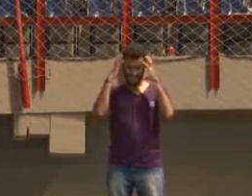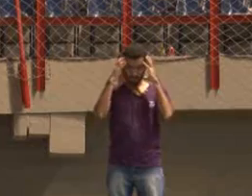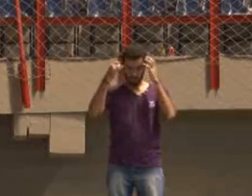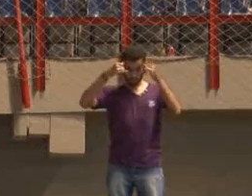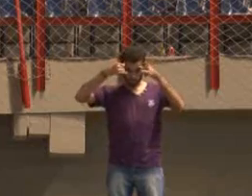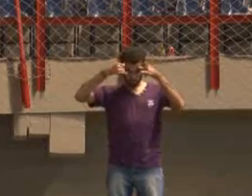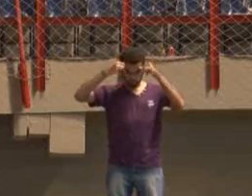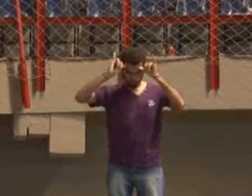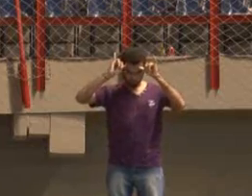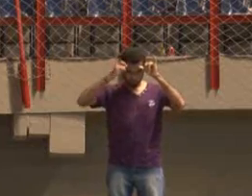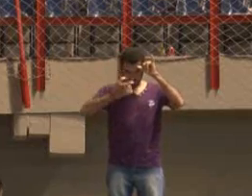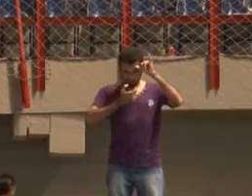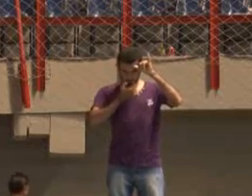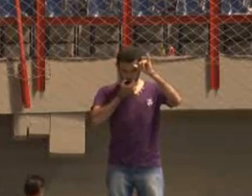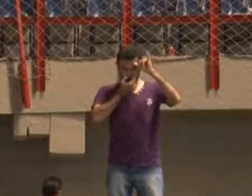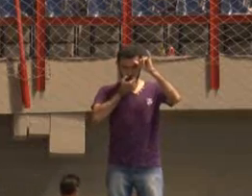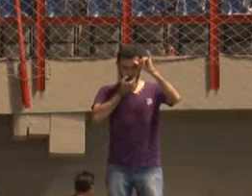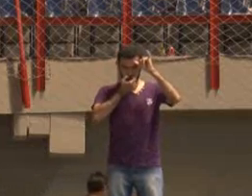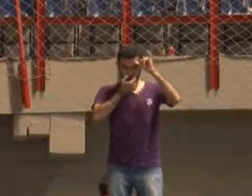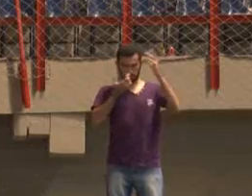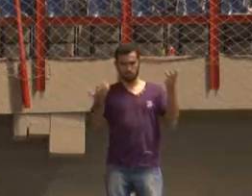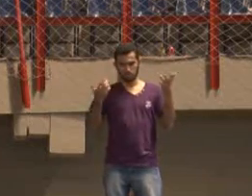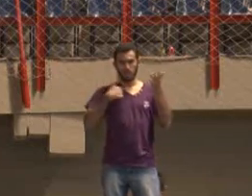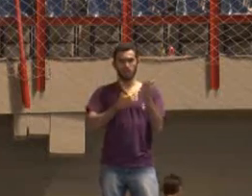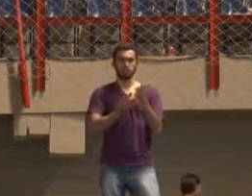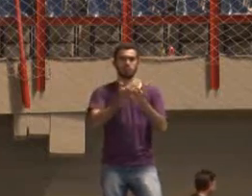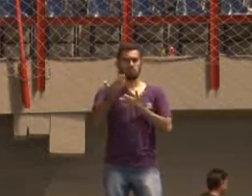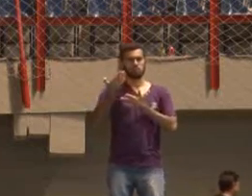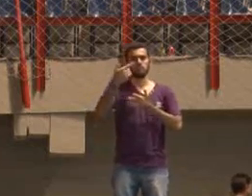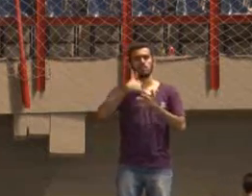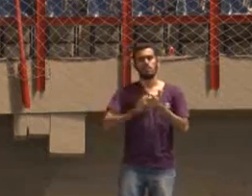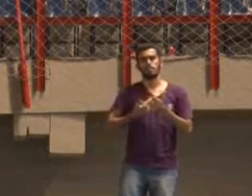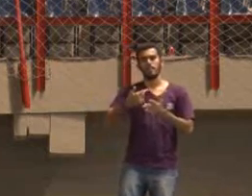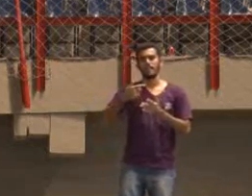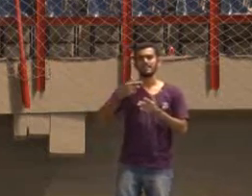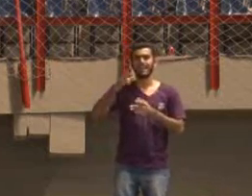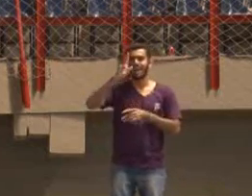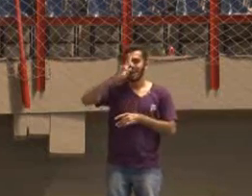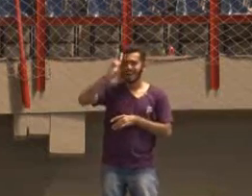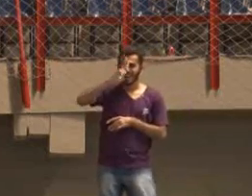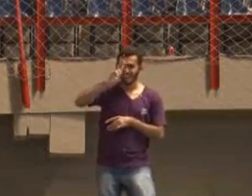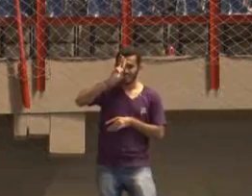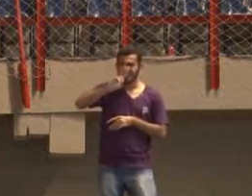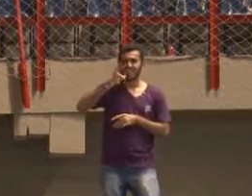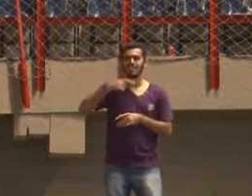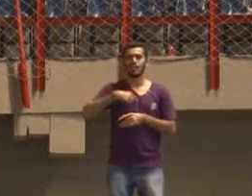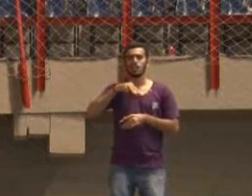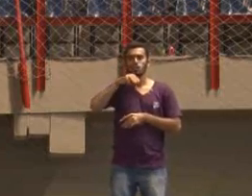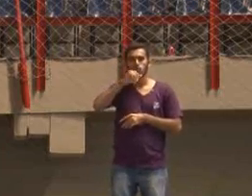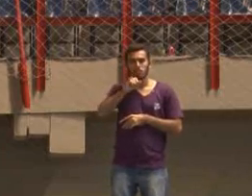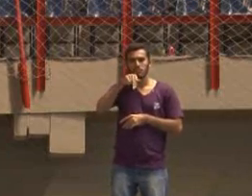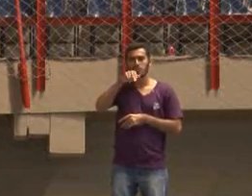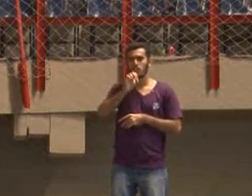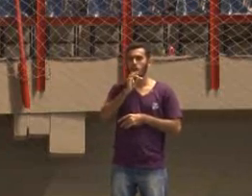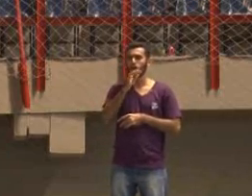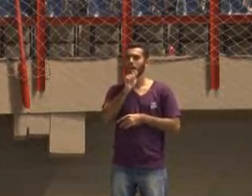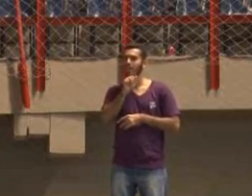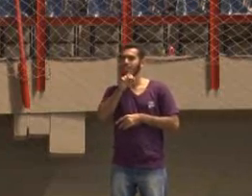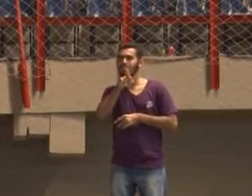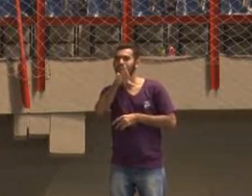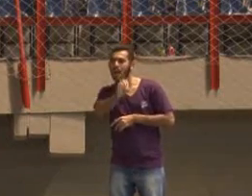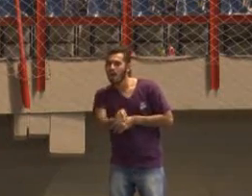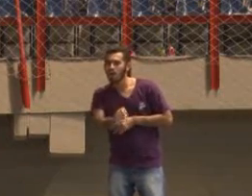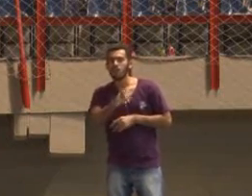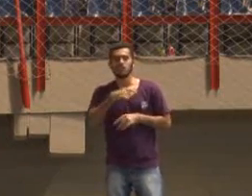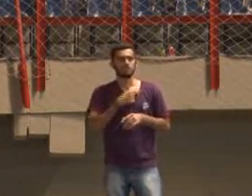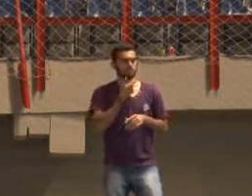está refrescando a memória. É aí que começa a lenda do Minotauro. E aí o rei Minos